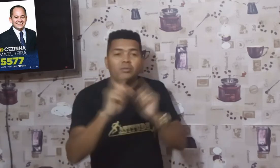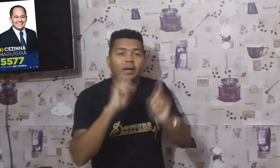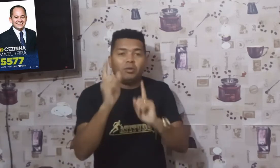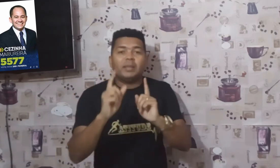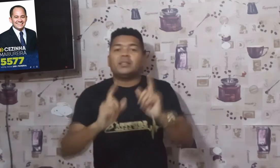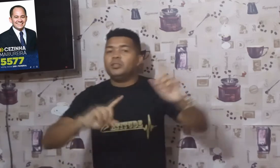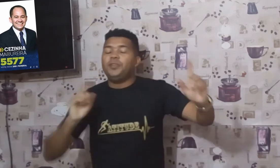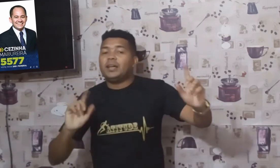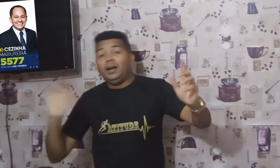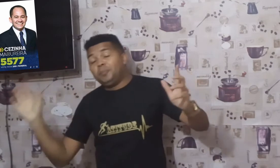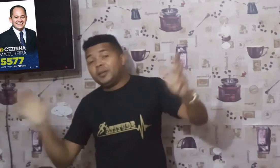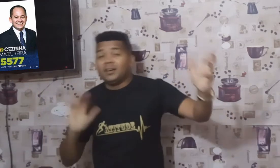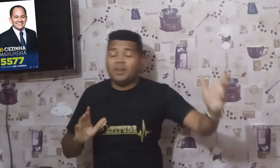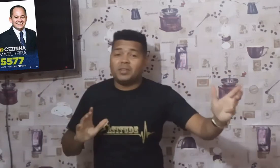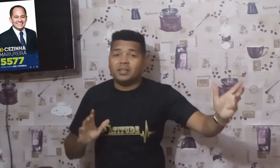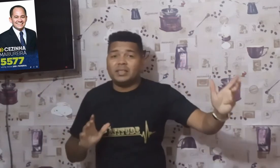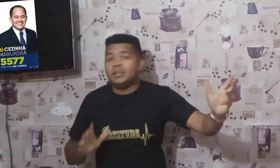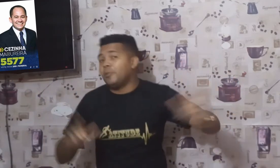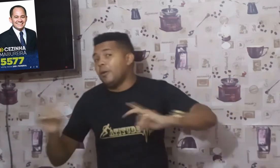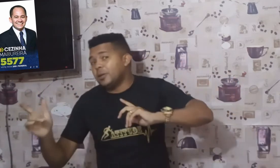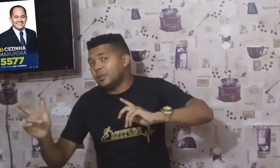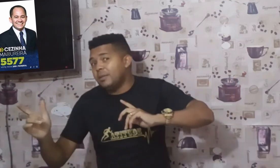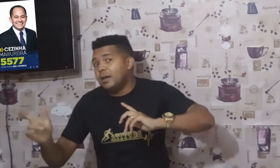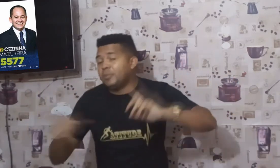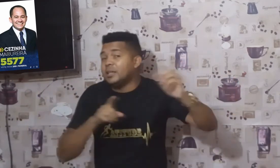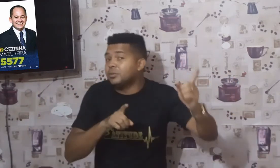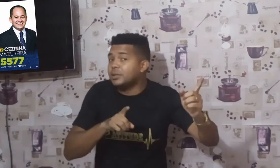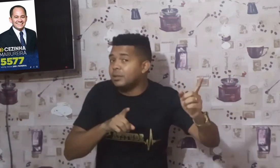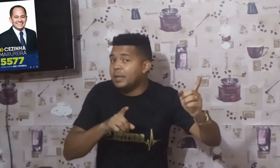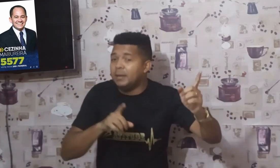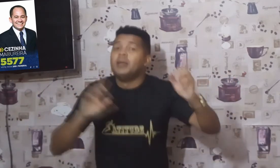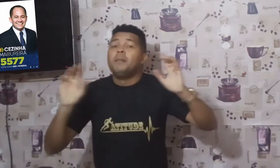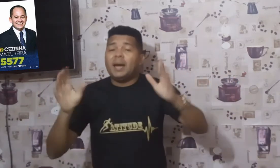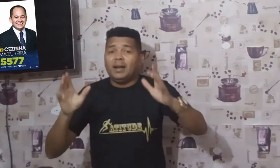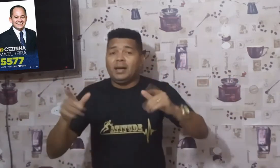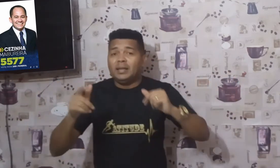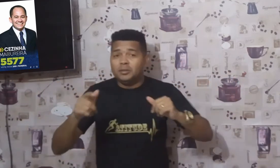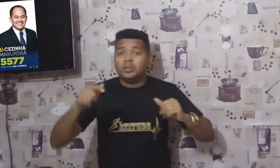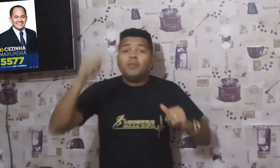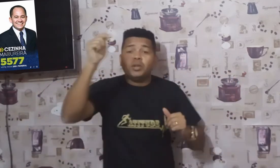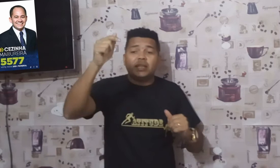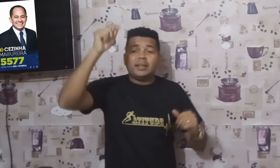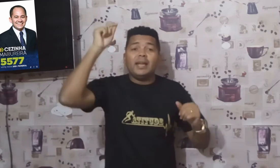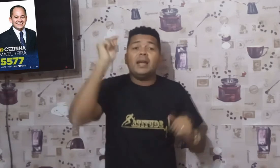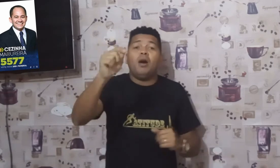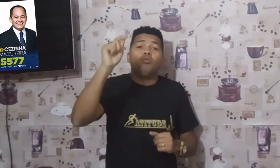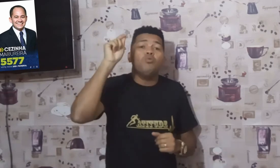tem argumentação e fica, ah, por que tu vai votar no Cezinha? Porque o pastor está mandando, porque a instituição está mandando. Pera lá, querido. Você tem algo